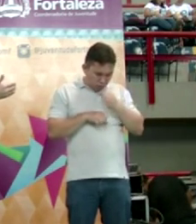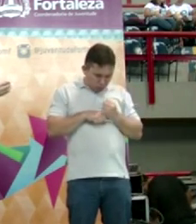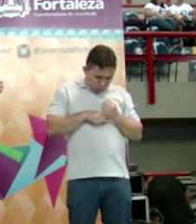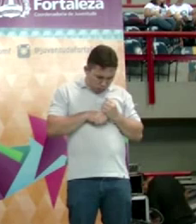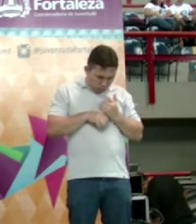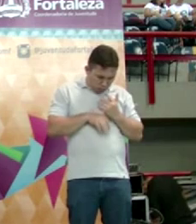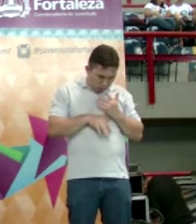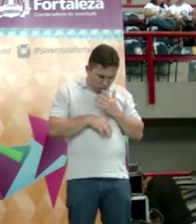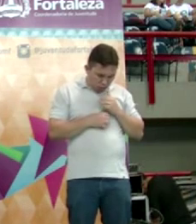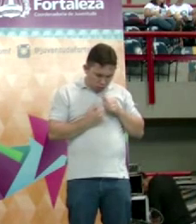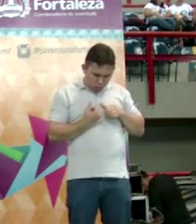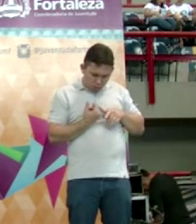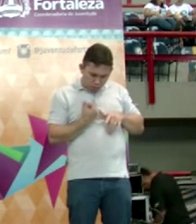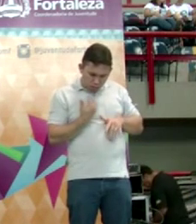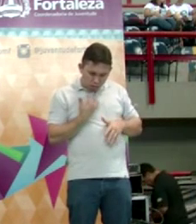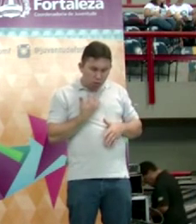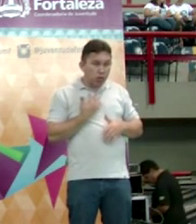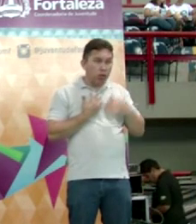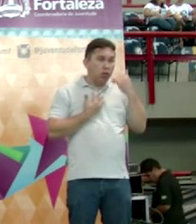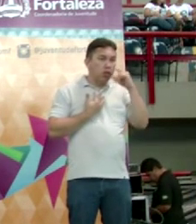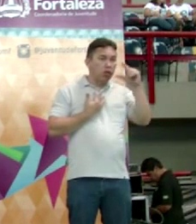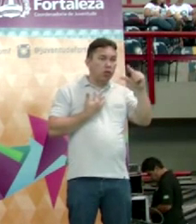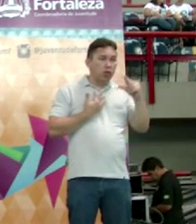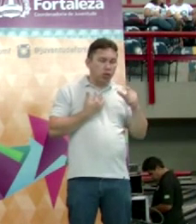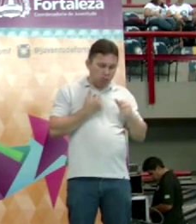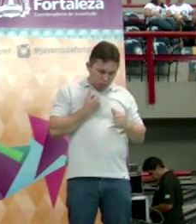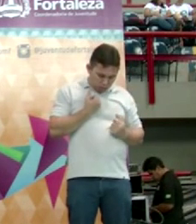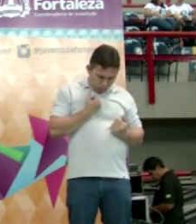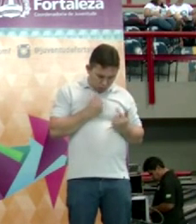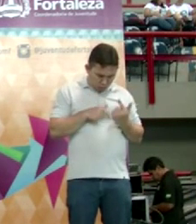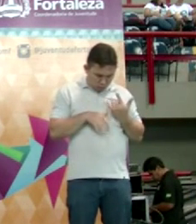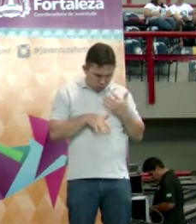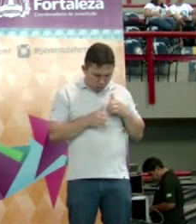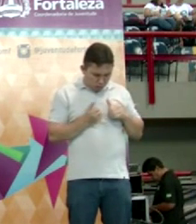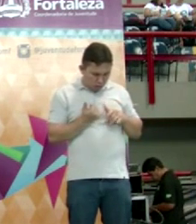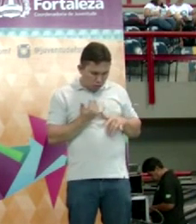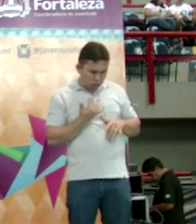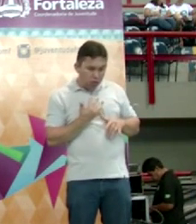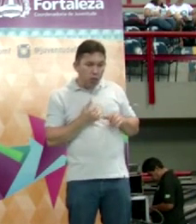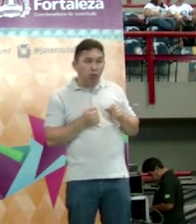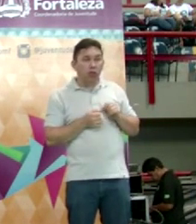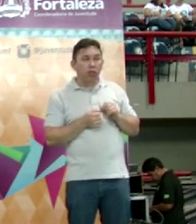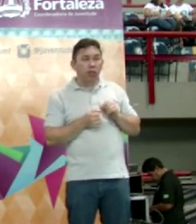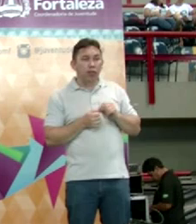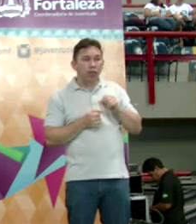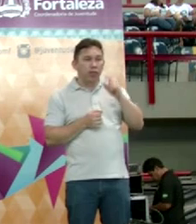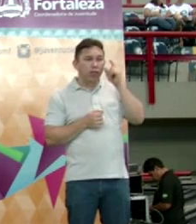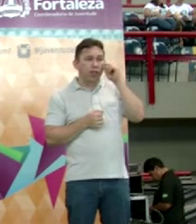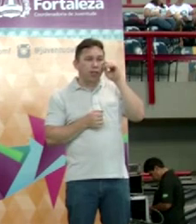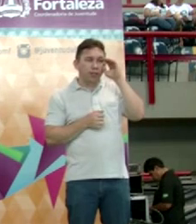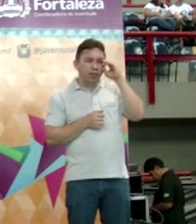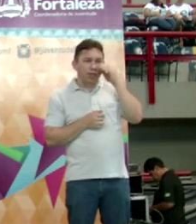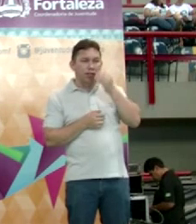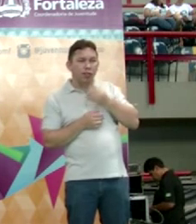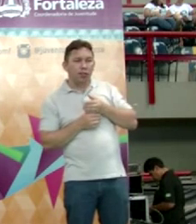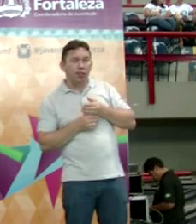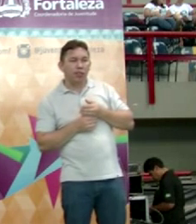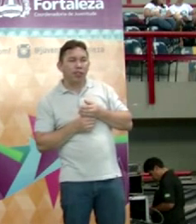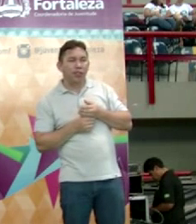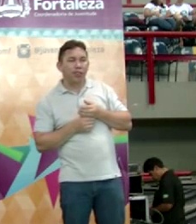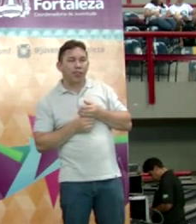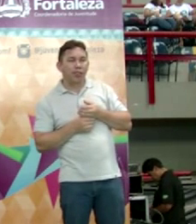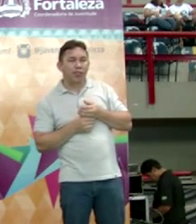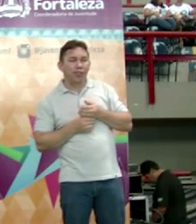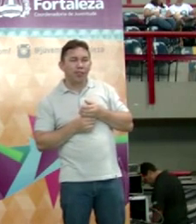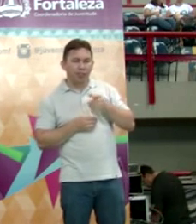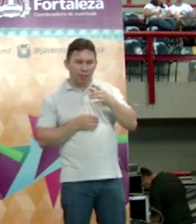menos respiração celular, produz menos energia. Se você produz menos energia, vai dar o quê? Sono. Não? Você já